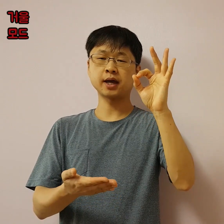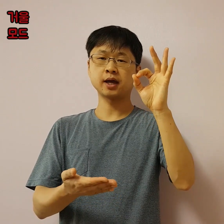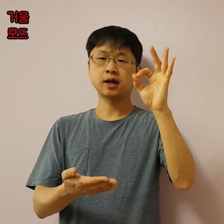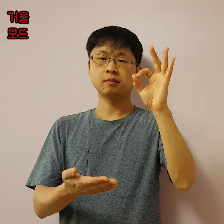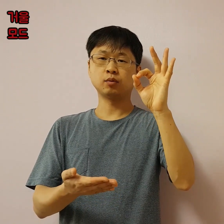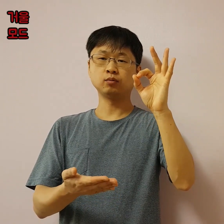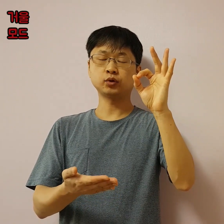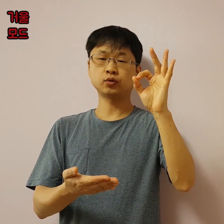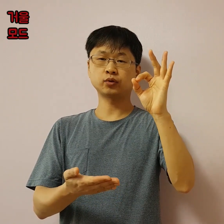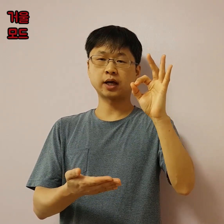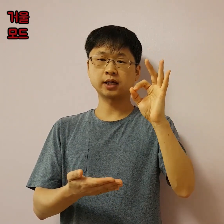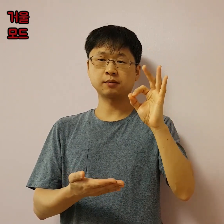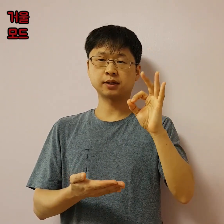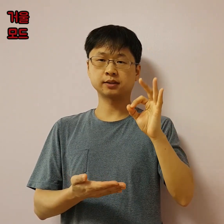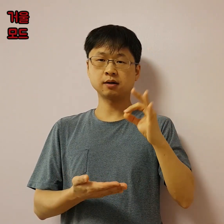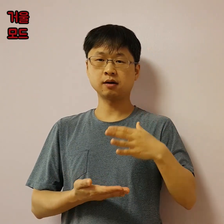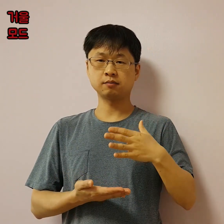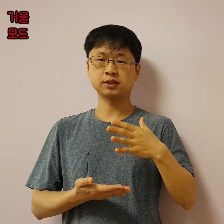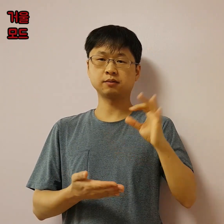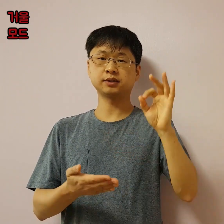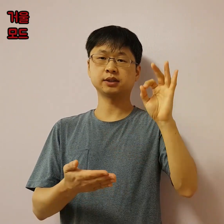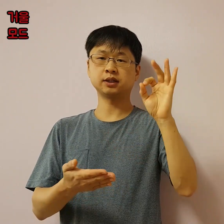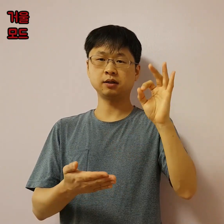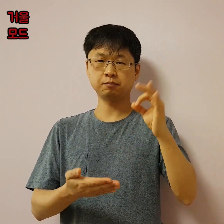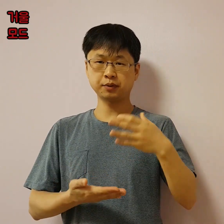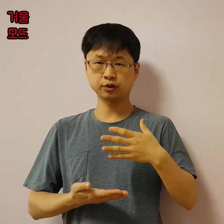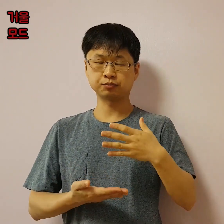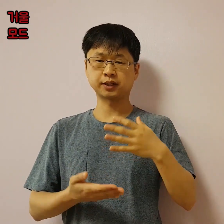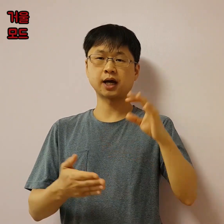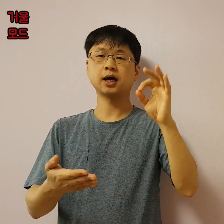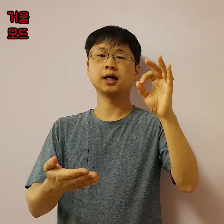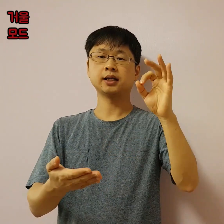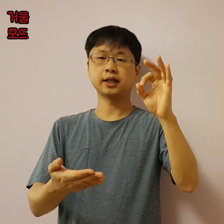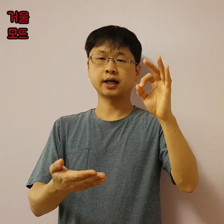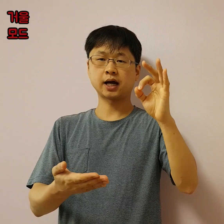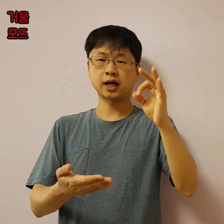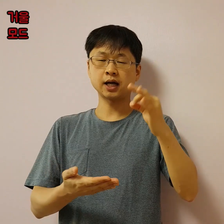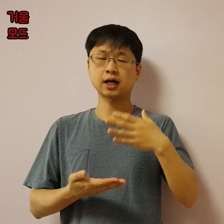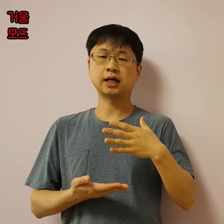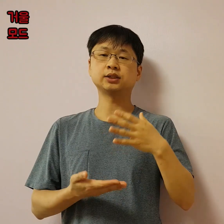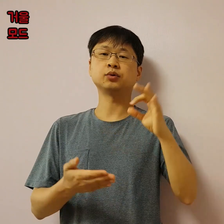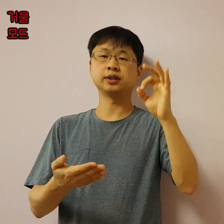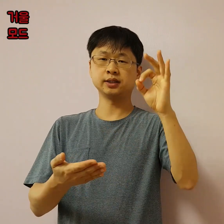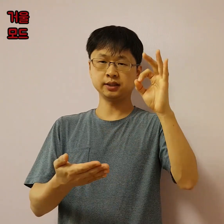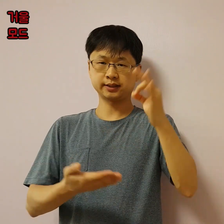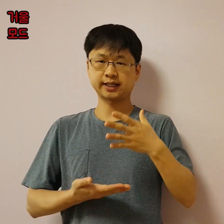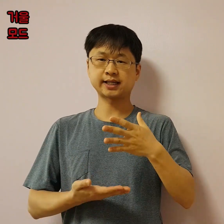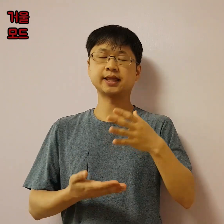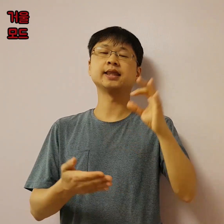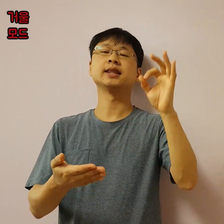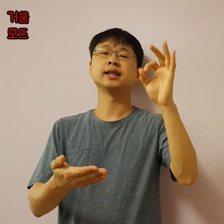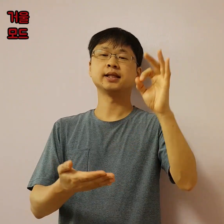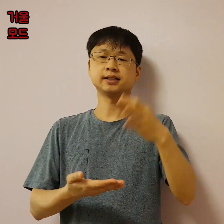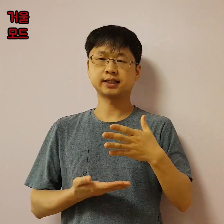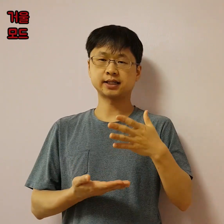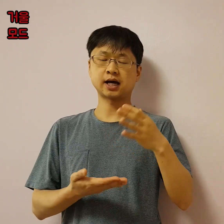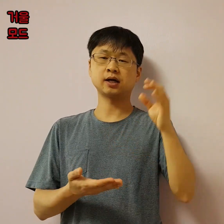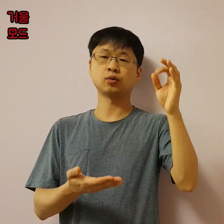다음에 몸쪽으로 당기면서 엄지검지를 펴줍니다. 내가 가지고 있는 재산,